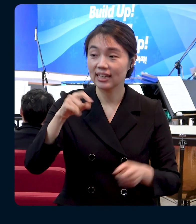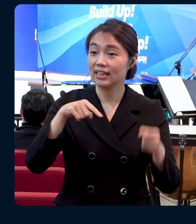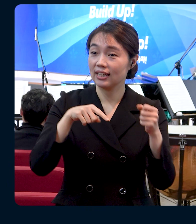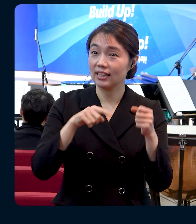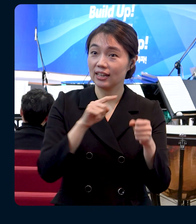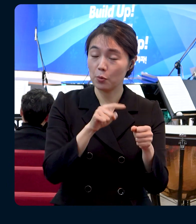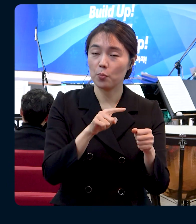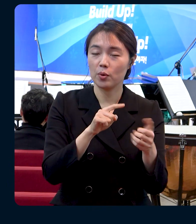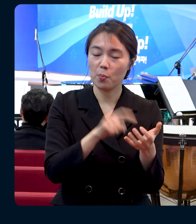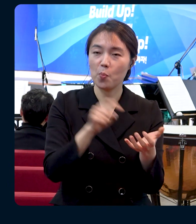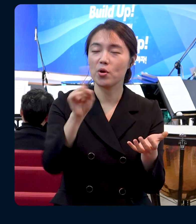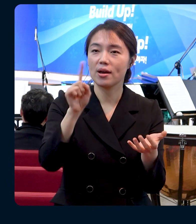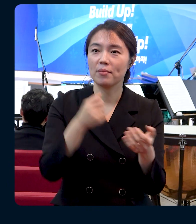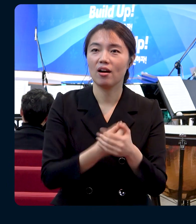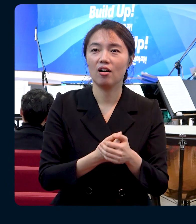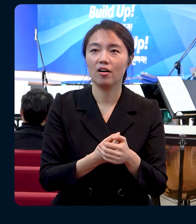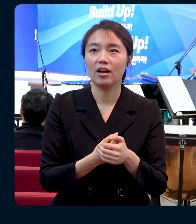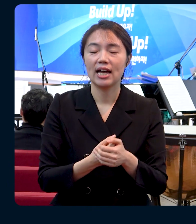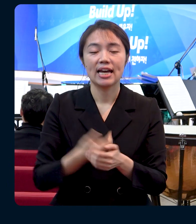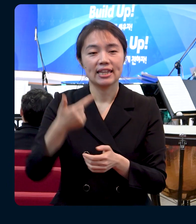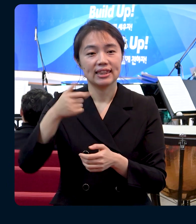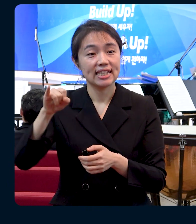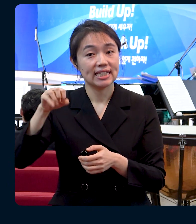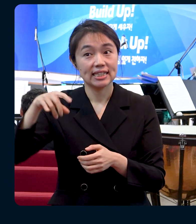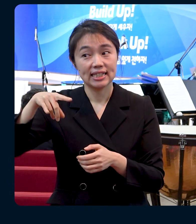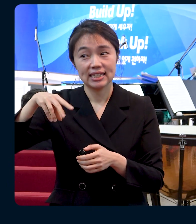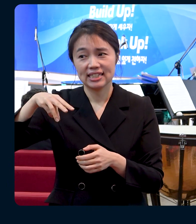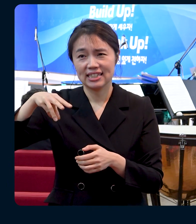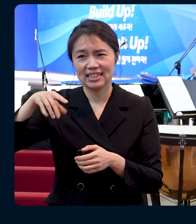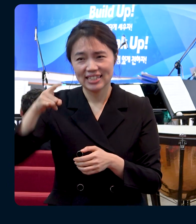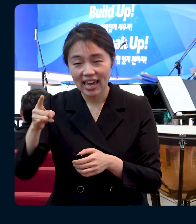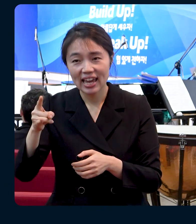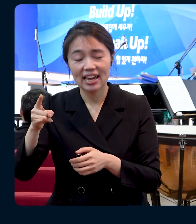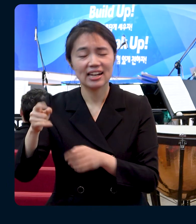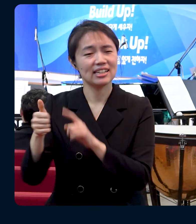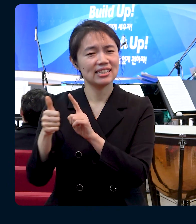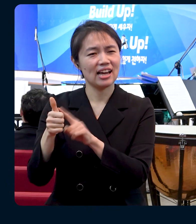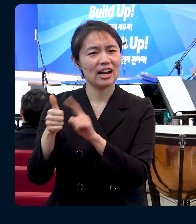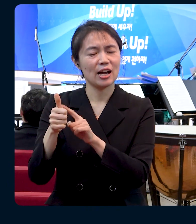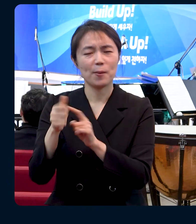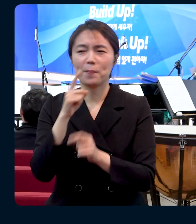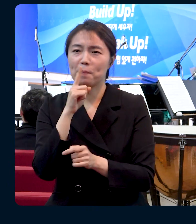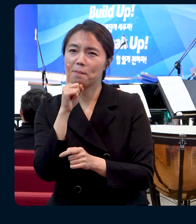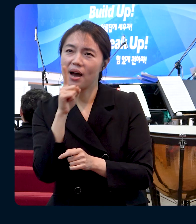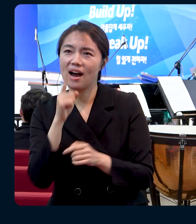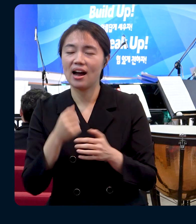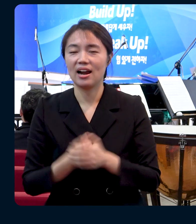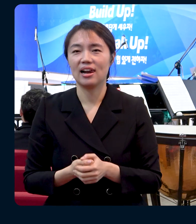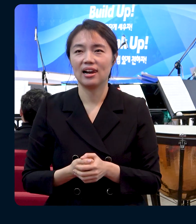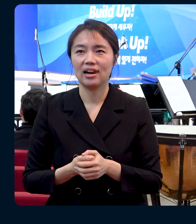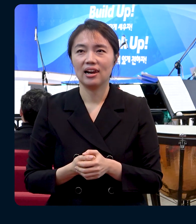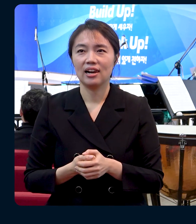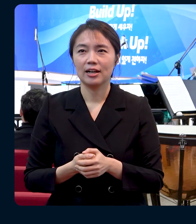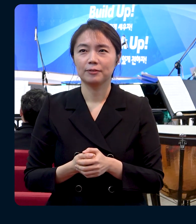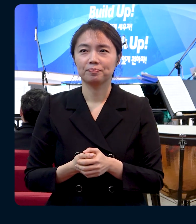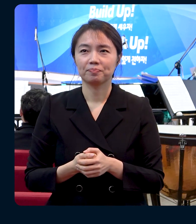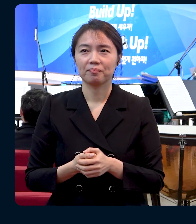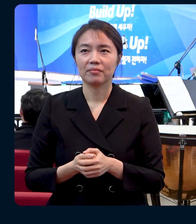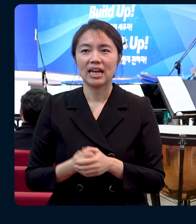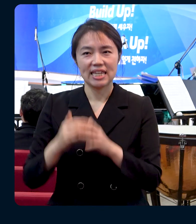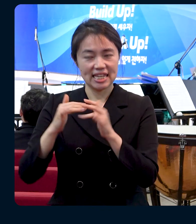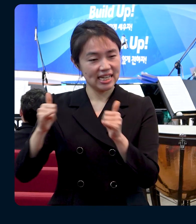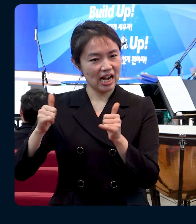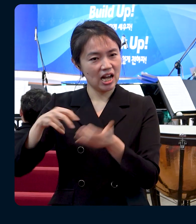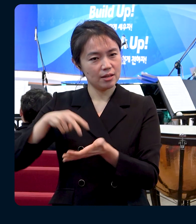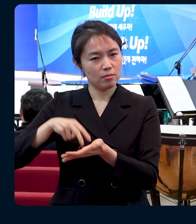니체. 니체는 인간 초인 사상이잖아요. 자라투스트라는 이렇게 말하였다 뭐 하는 것처럼 초인의